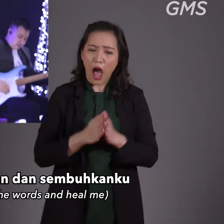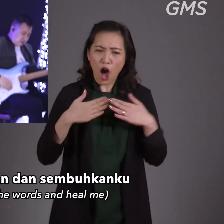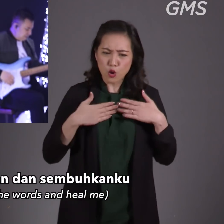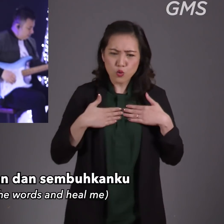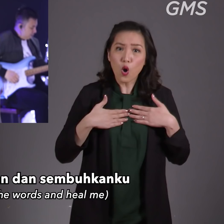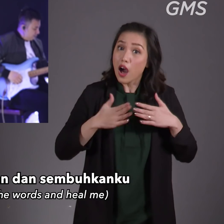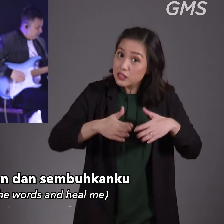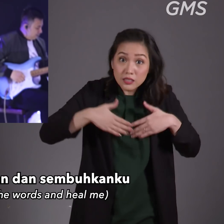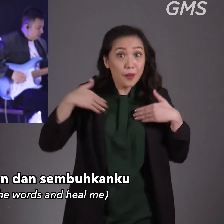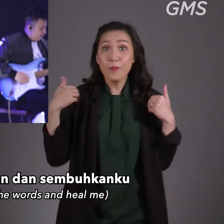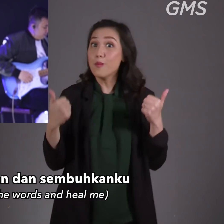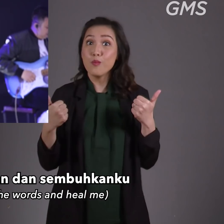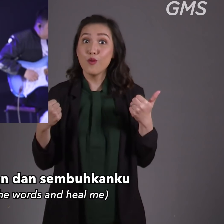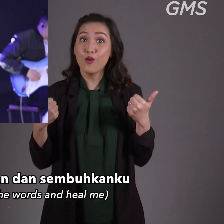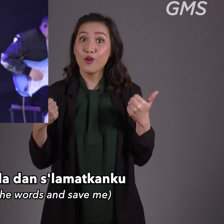dan